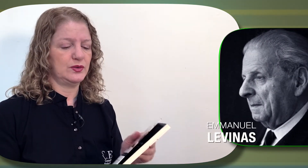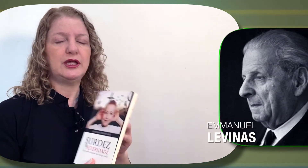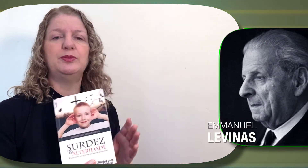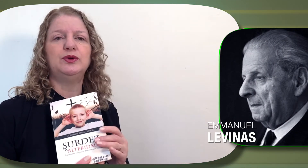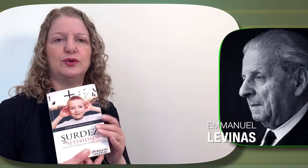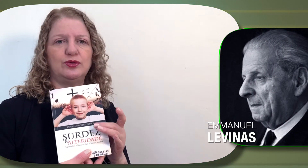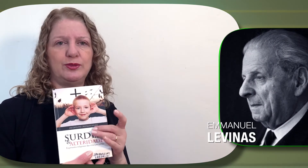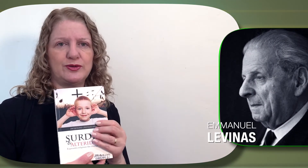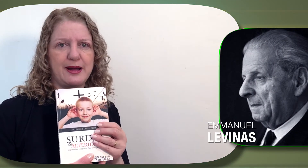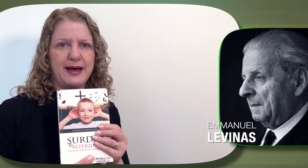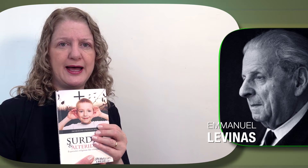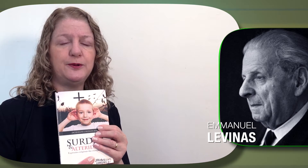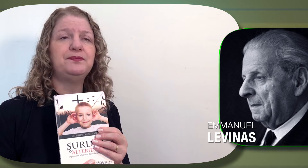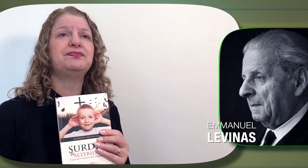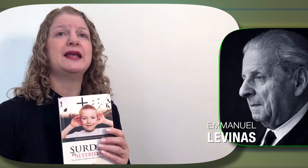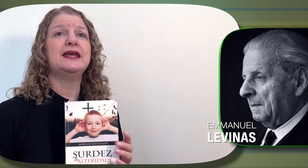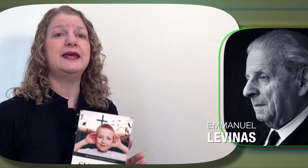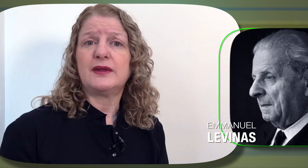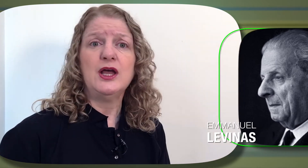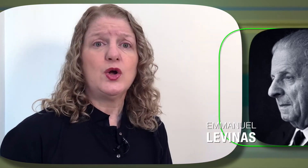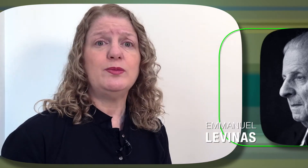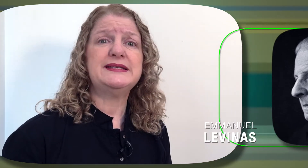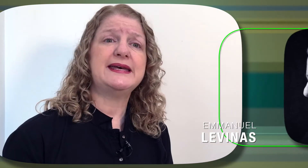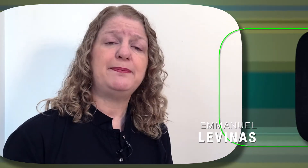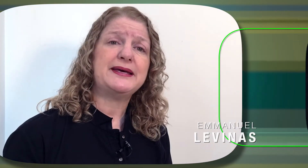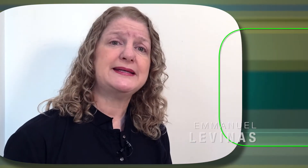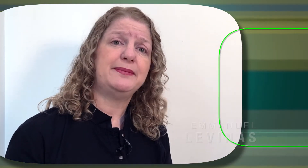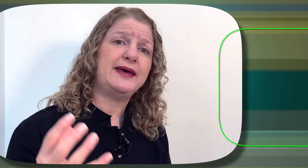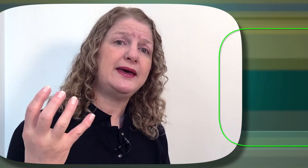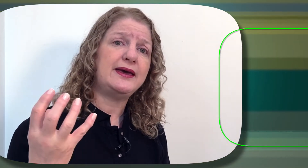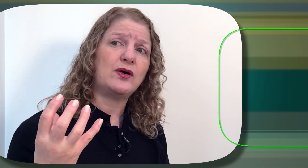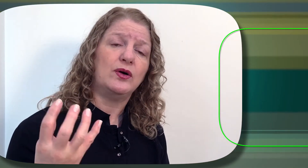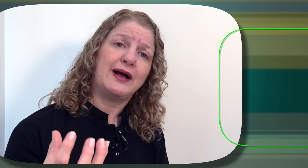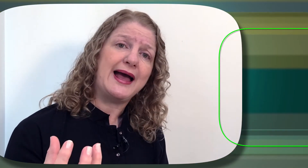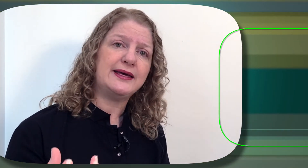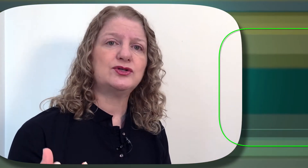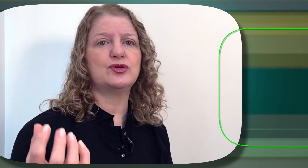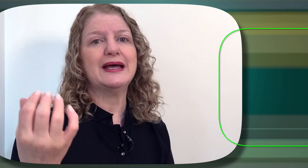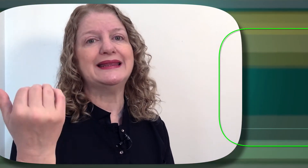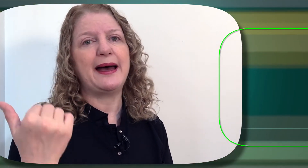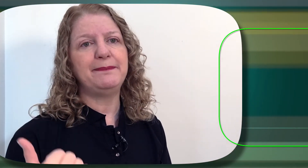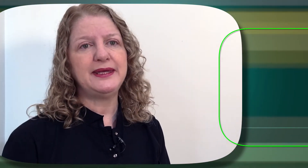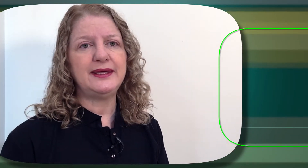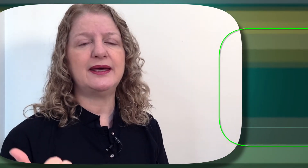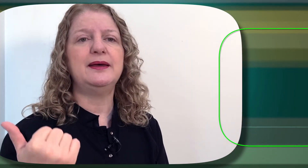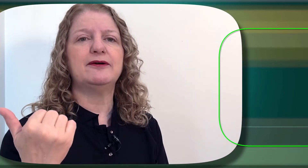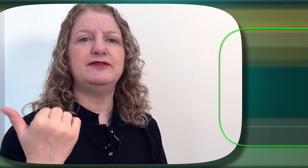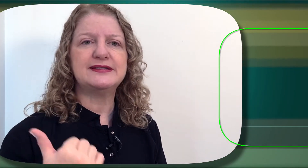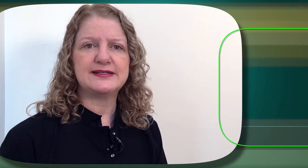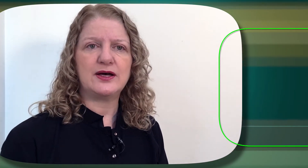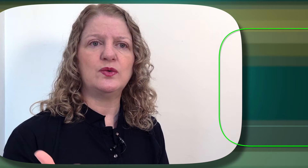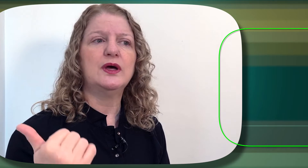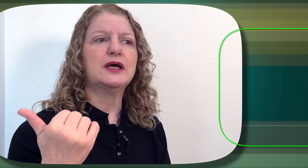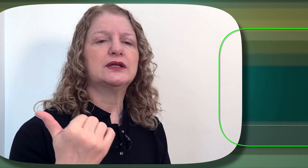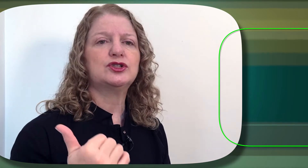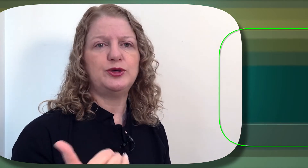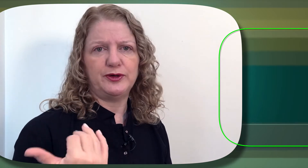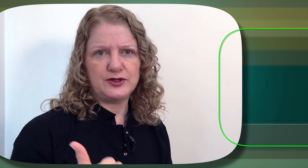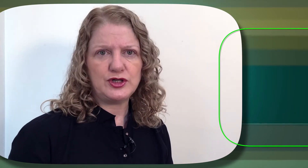tempo todo no meu trabalho, e comecei a perceber e a colocar isso na minha visão de professora de